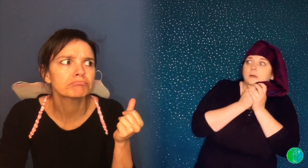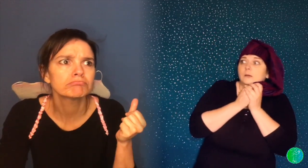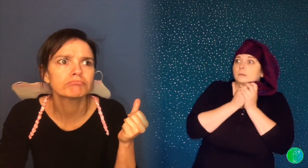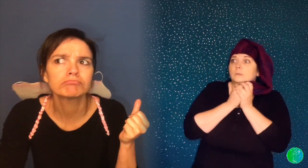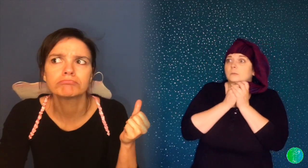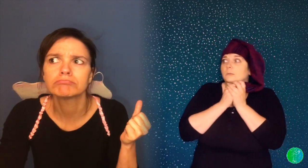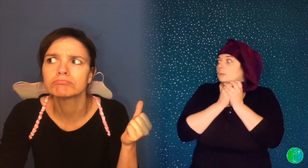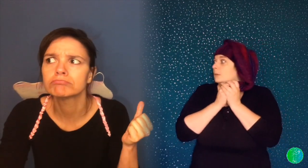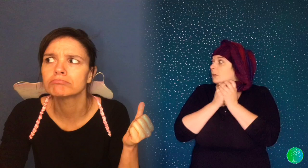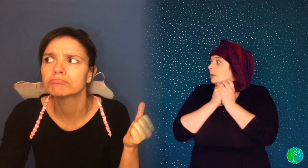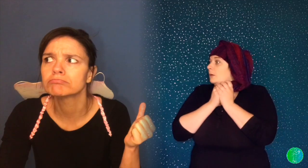Rien.